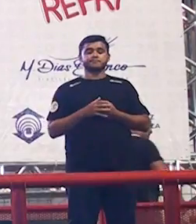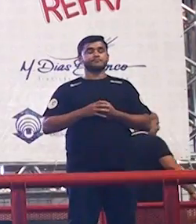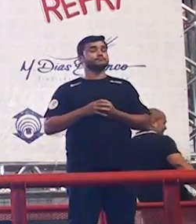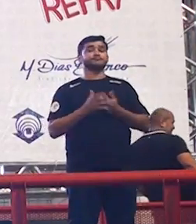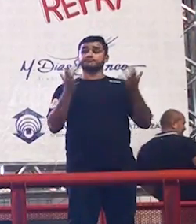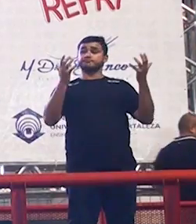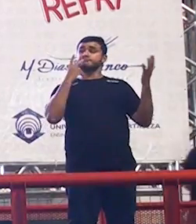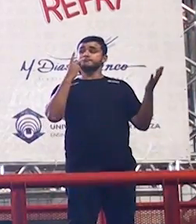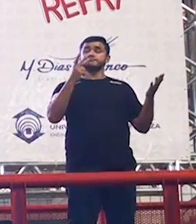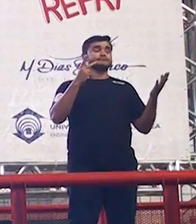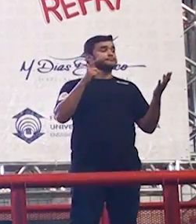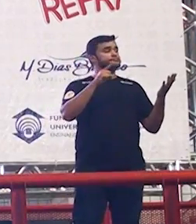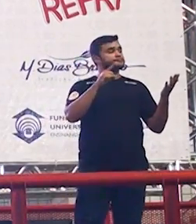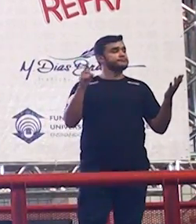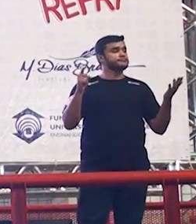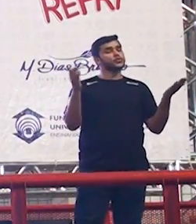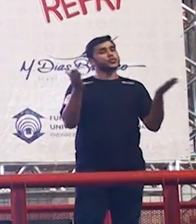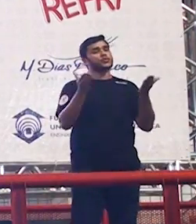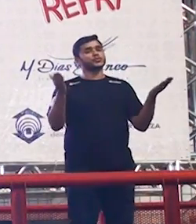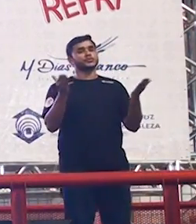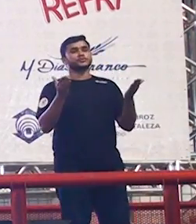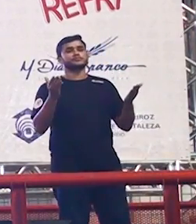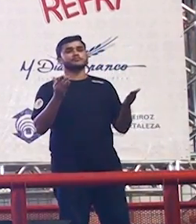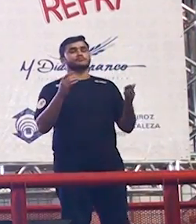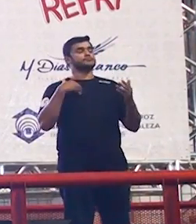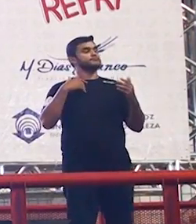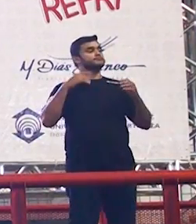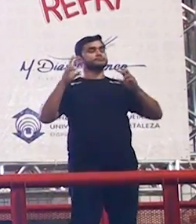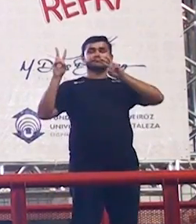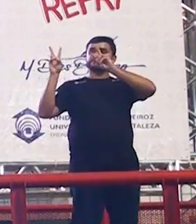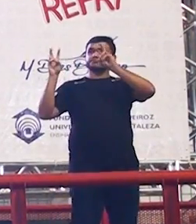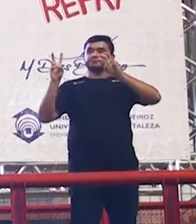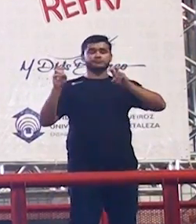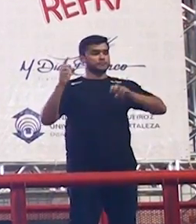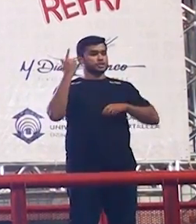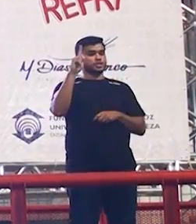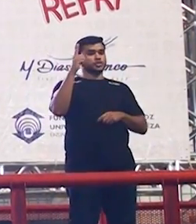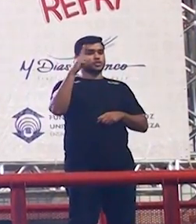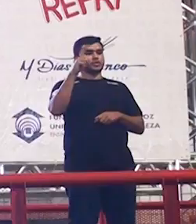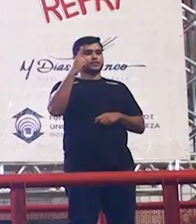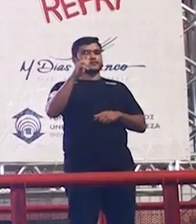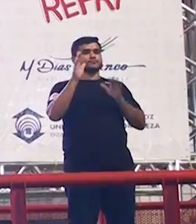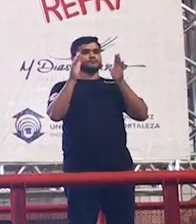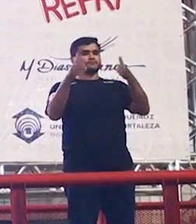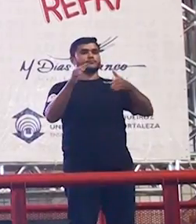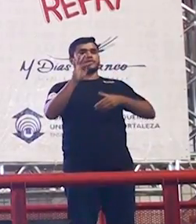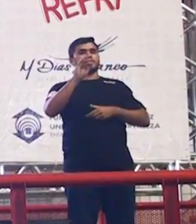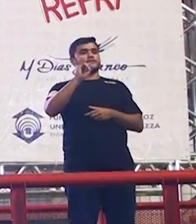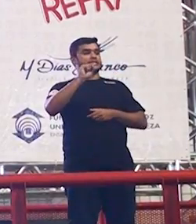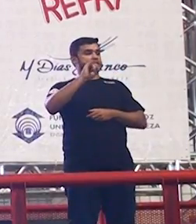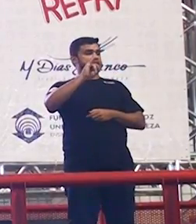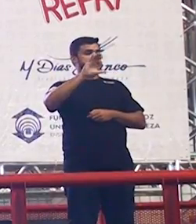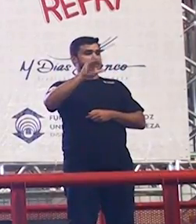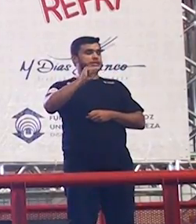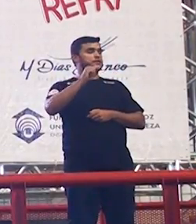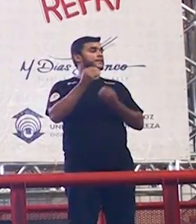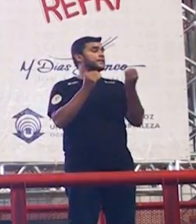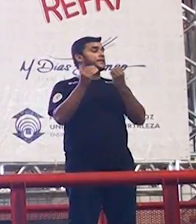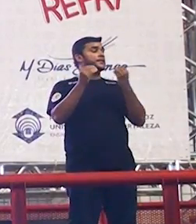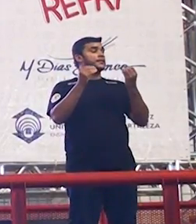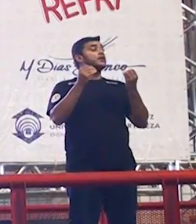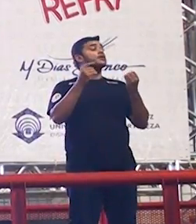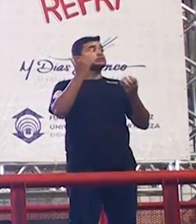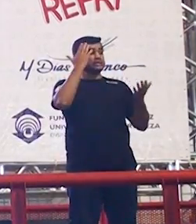Galera, hoje a gente vai fazer um trabalho voltado à geografia física, onde a gente sabe que o Enem